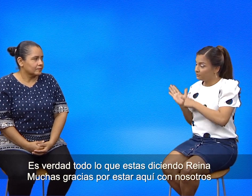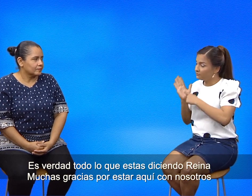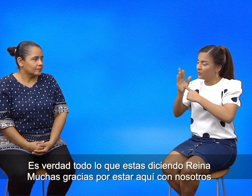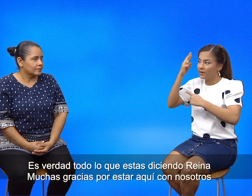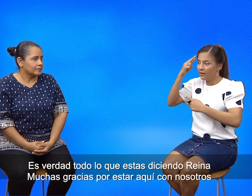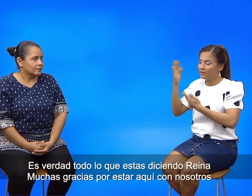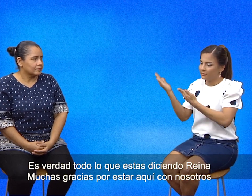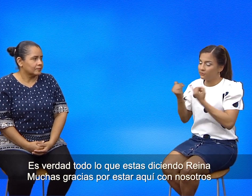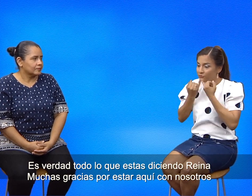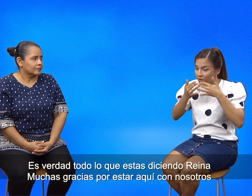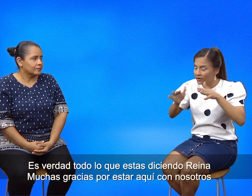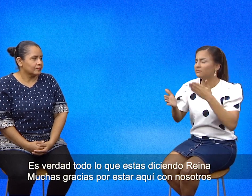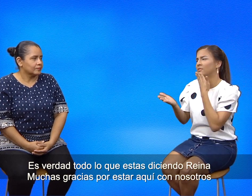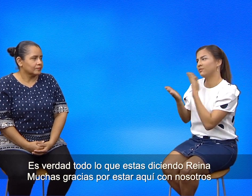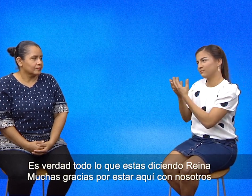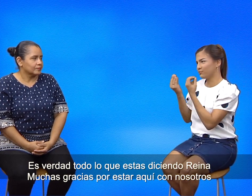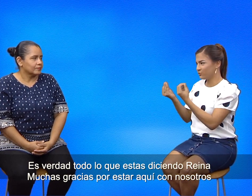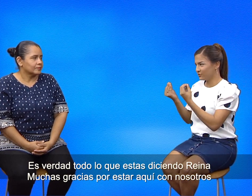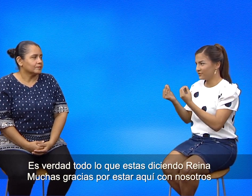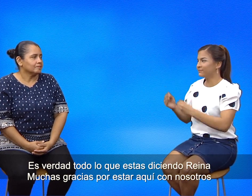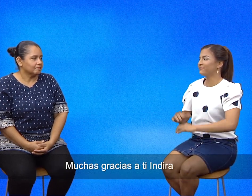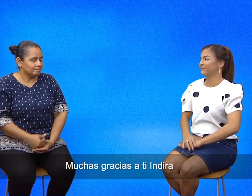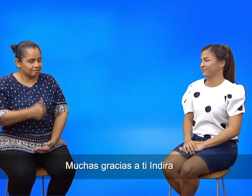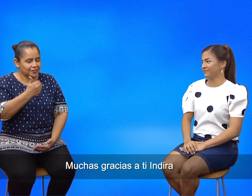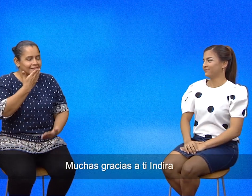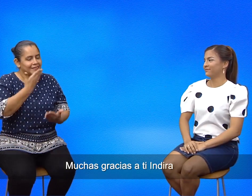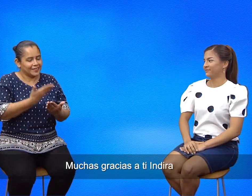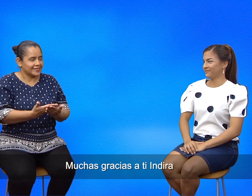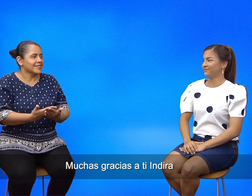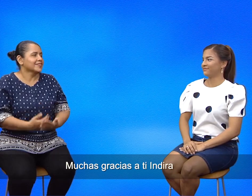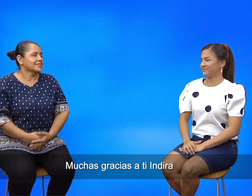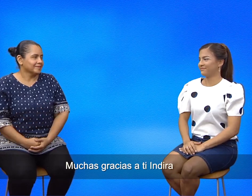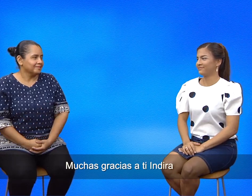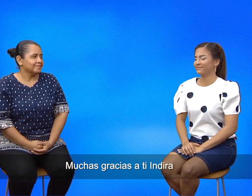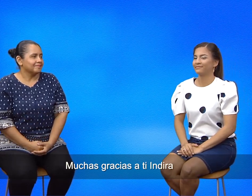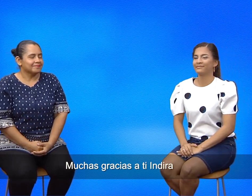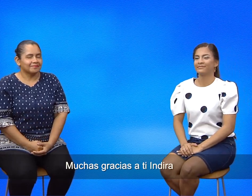haber estado aquí con nosotros. Muchas gracias a ti, Indira.